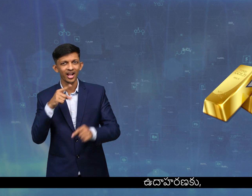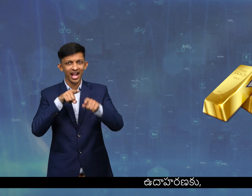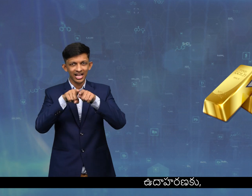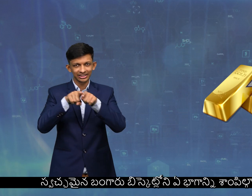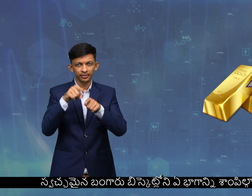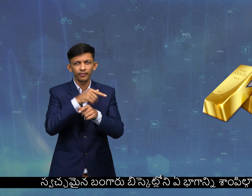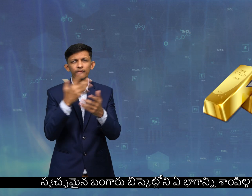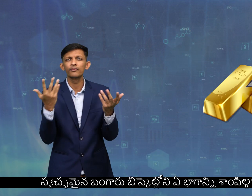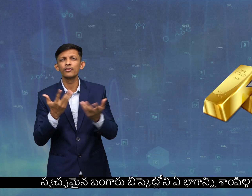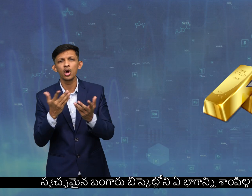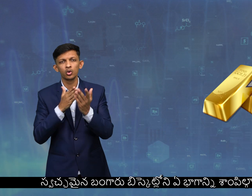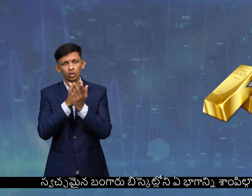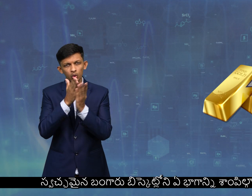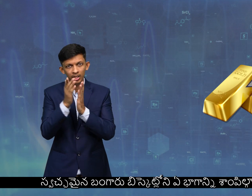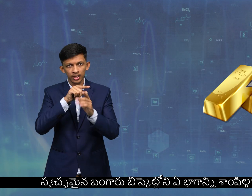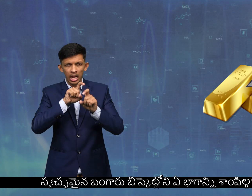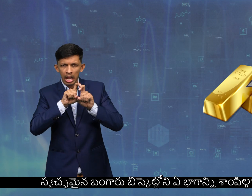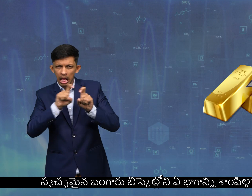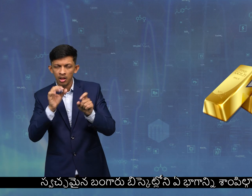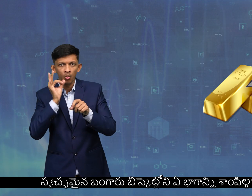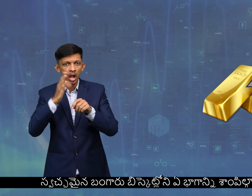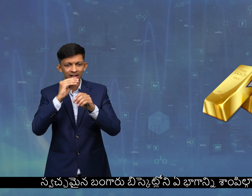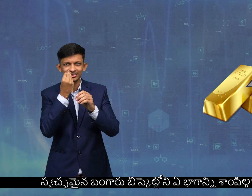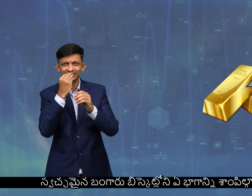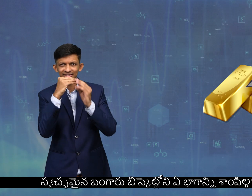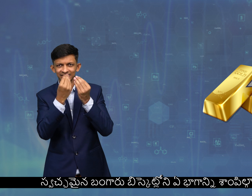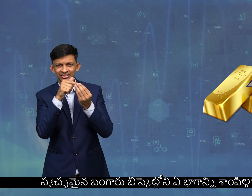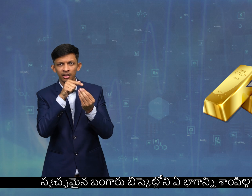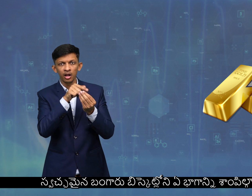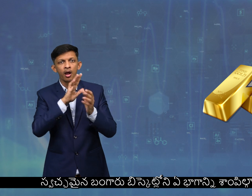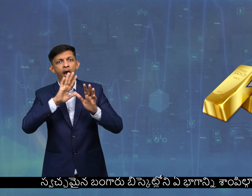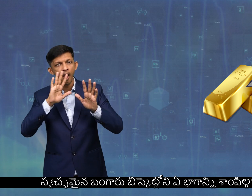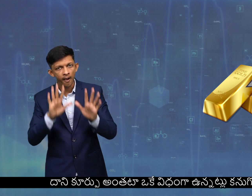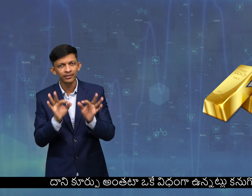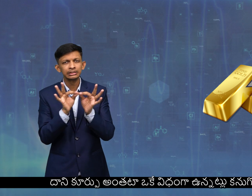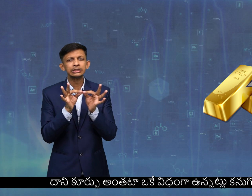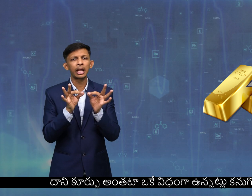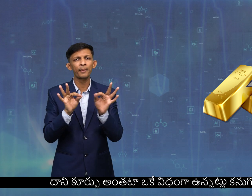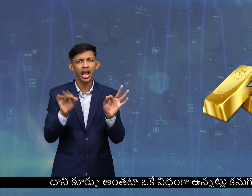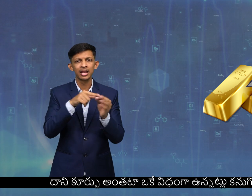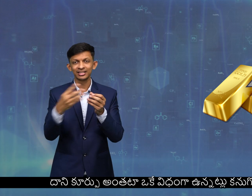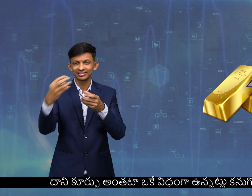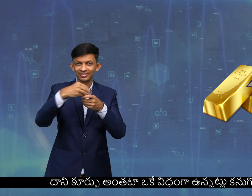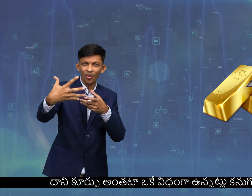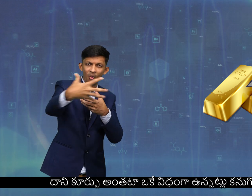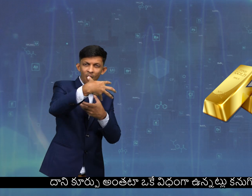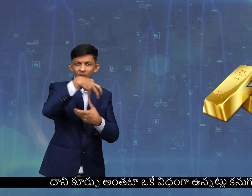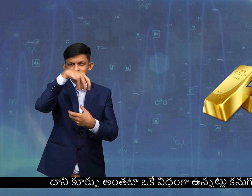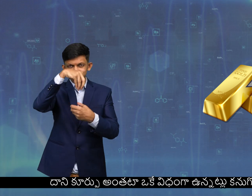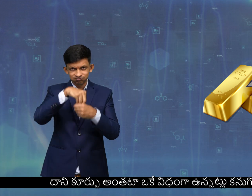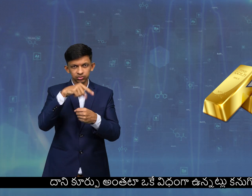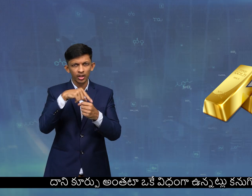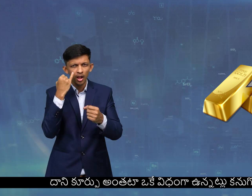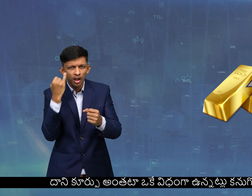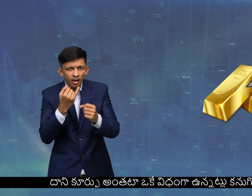ఉదాహరణకు, స్వచ్ఛమైన బంగారు బిస్కెట్లోని ఏ భాగాన్ని శాంపిల్గా తీసుకున్నా దాని కూర్పు అంతటా ఒకే